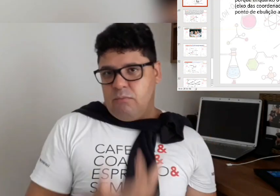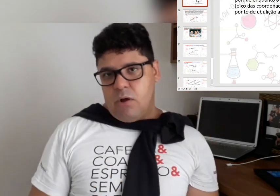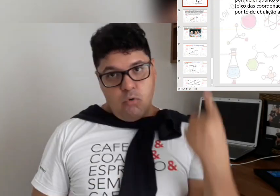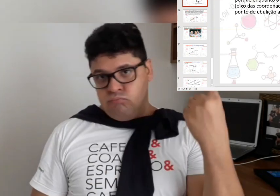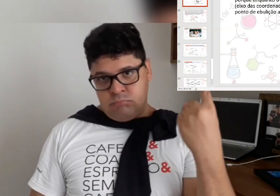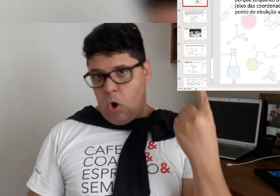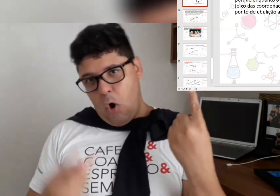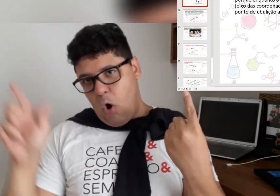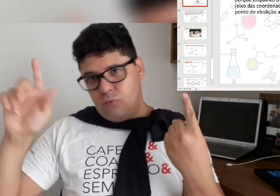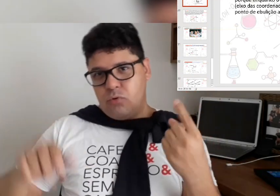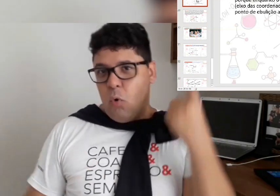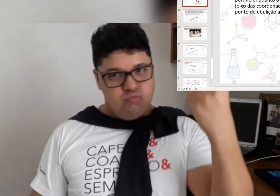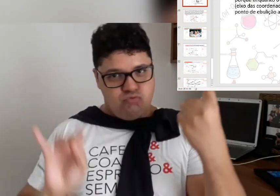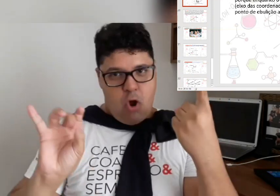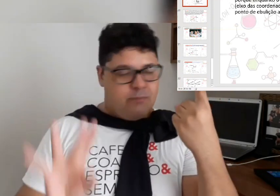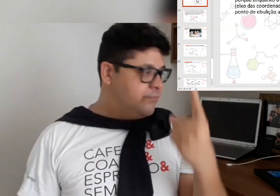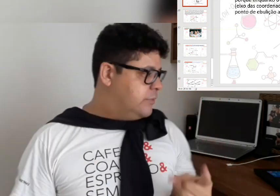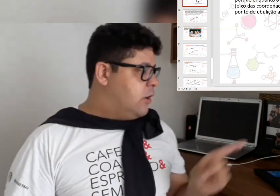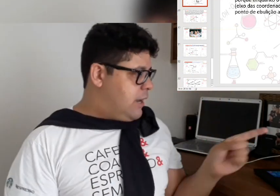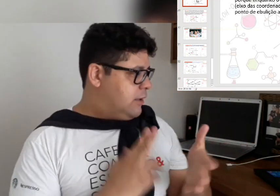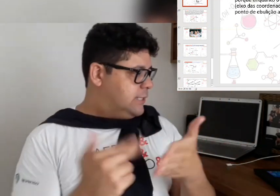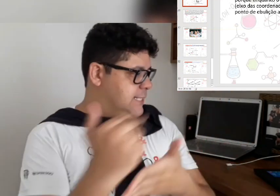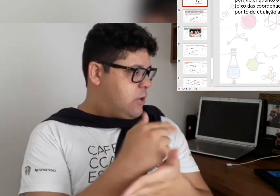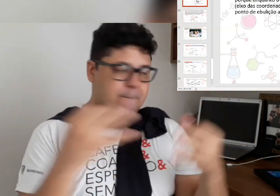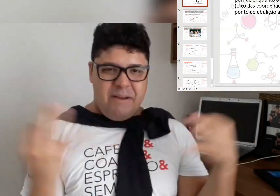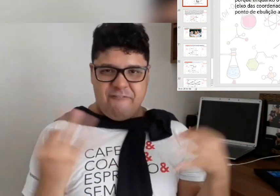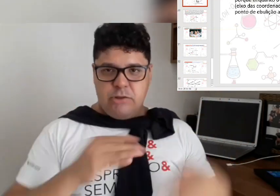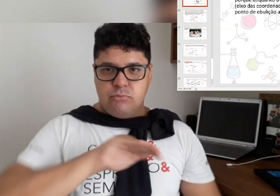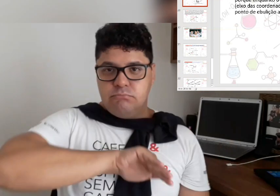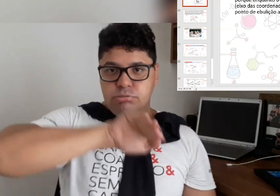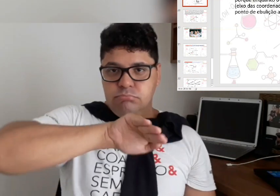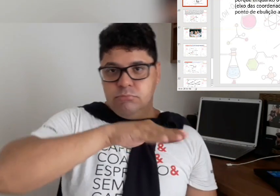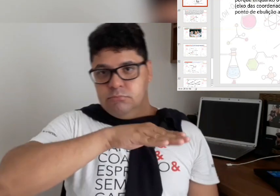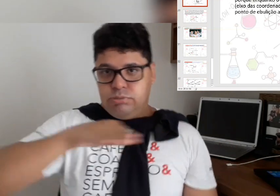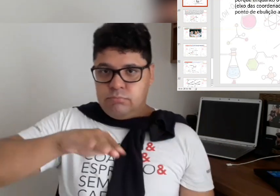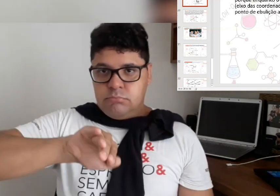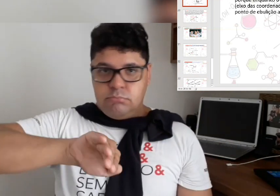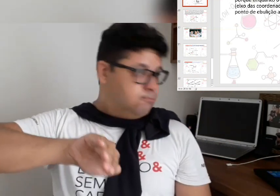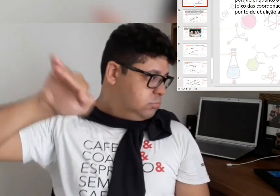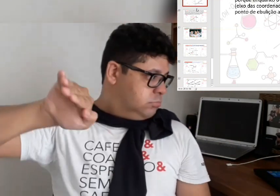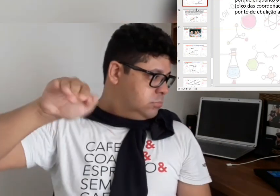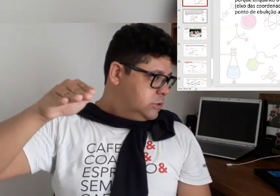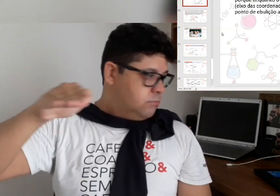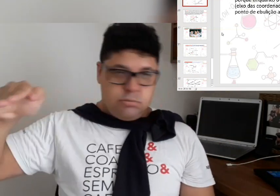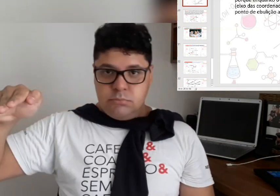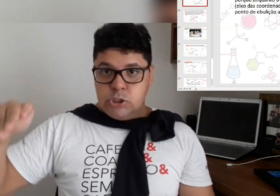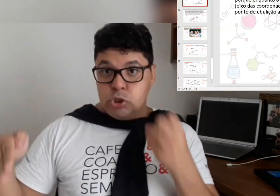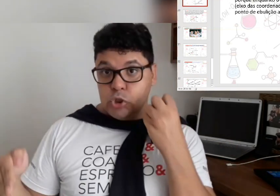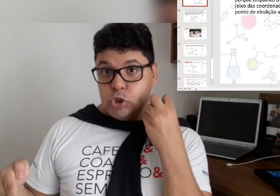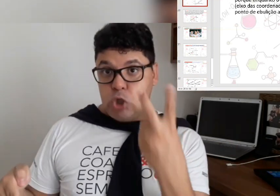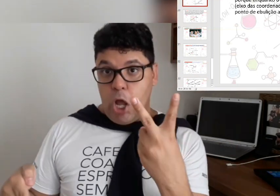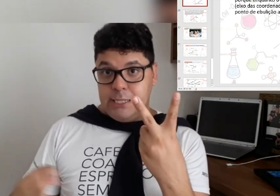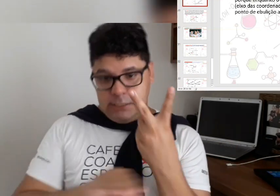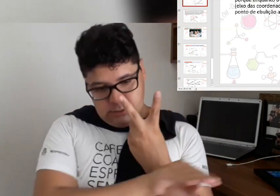mistura nenhuma, né? A gente já falou o que é substância e o que é mistura, tá? Então, vamos lá. O gráfico da